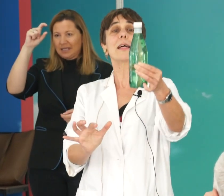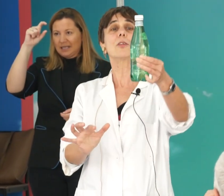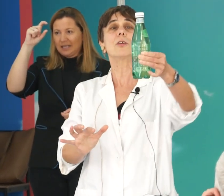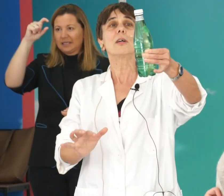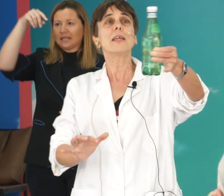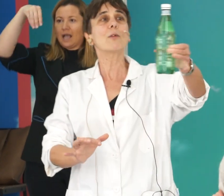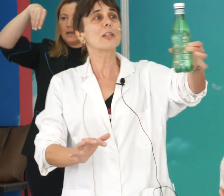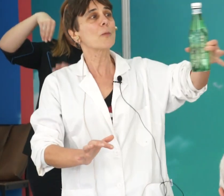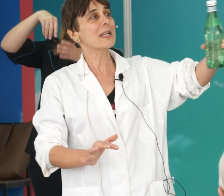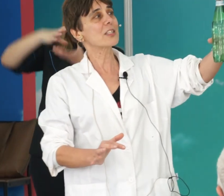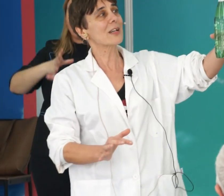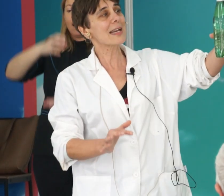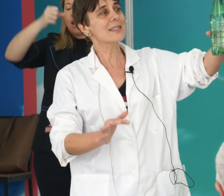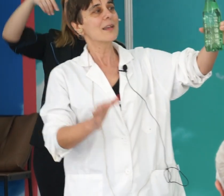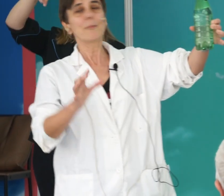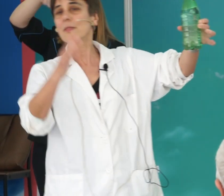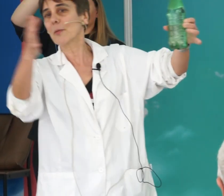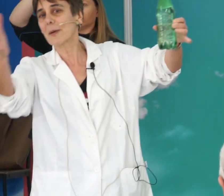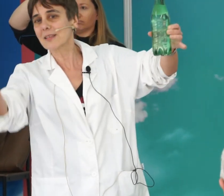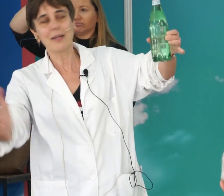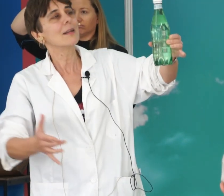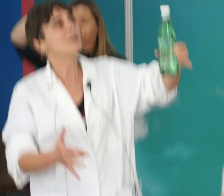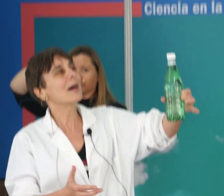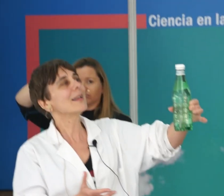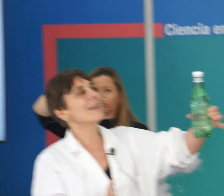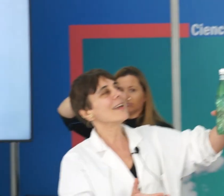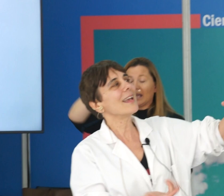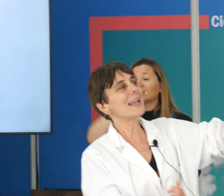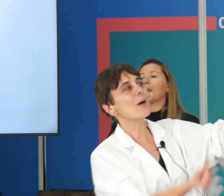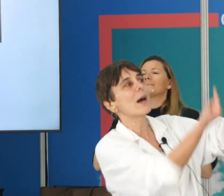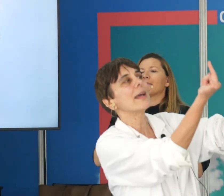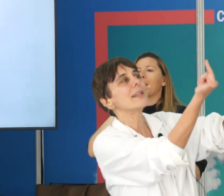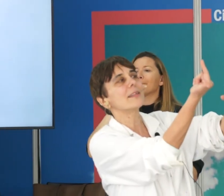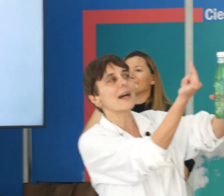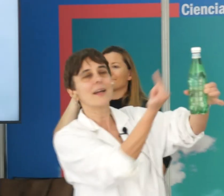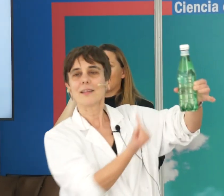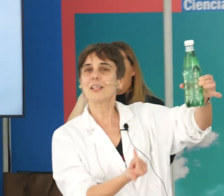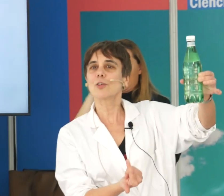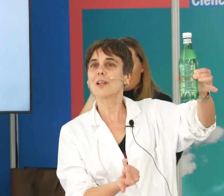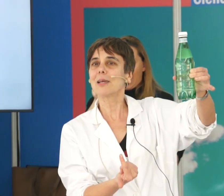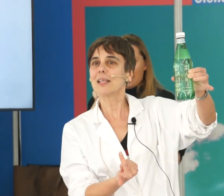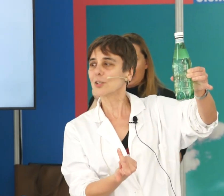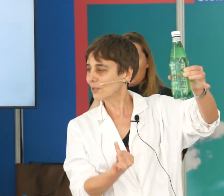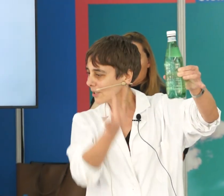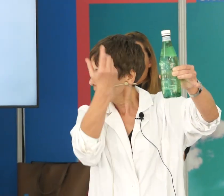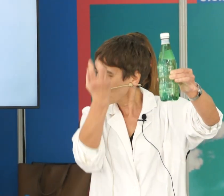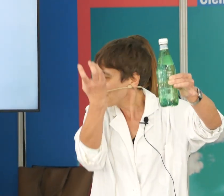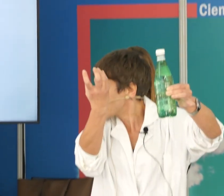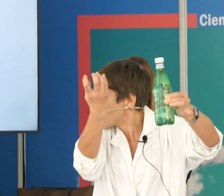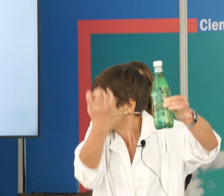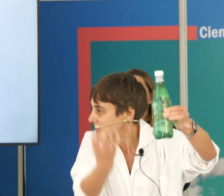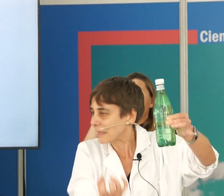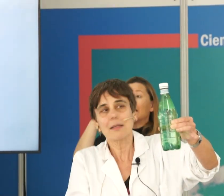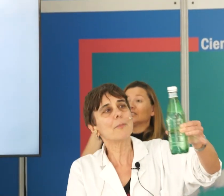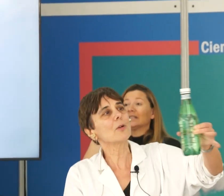quede flotando y cuando presionáis, principio de Pascal, ¿vale? El agua entra dentro del vialito,